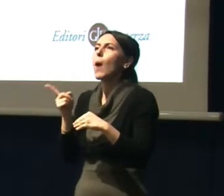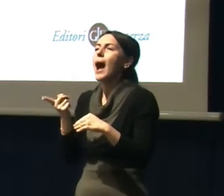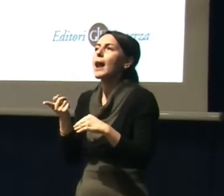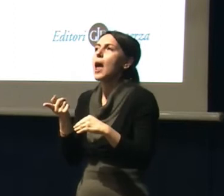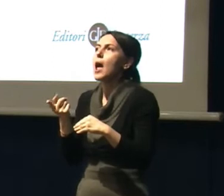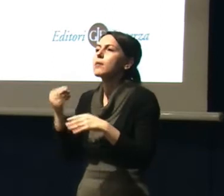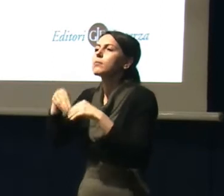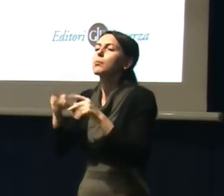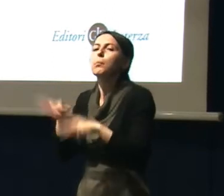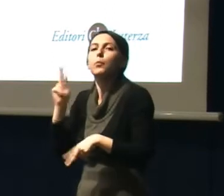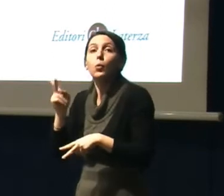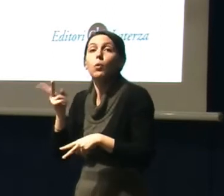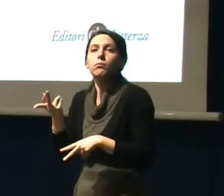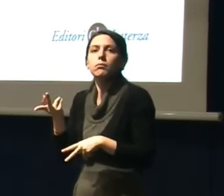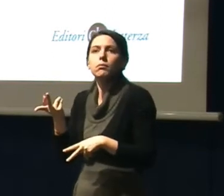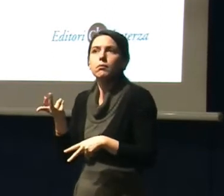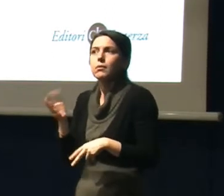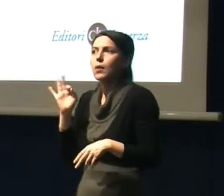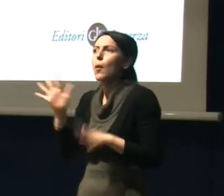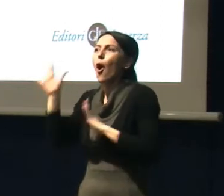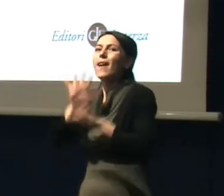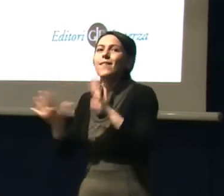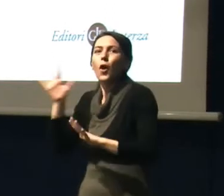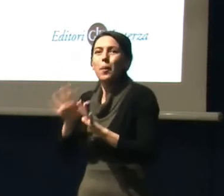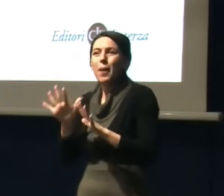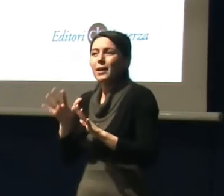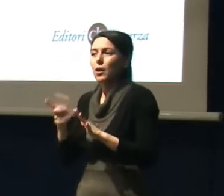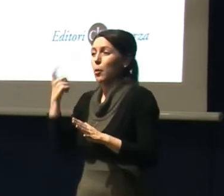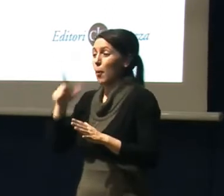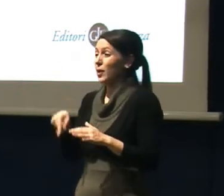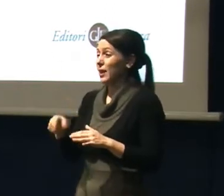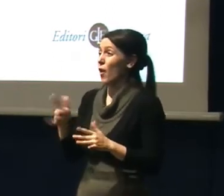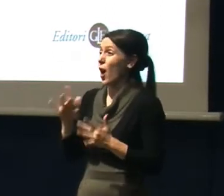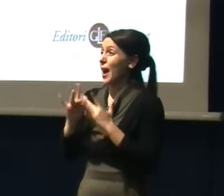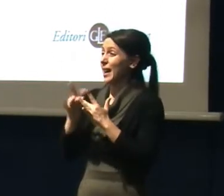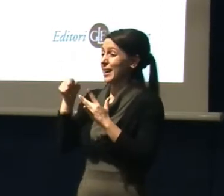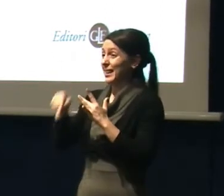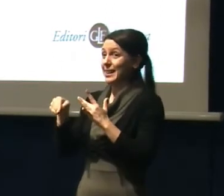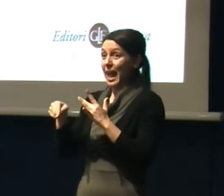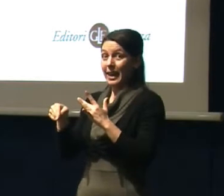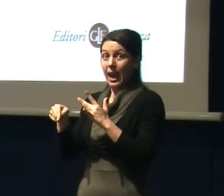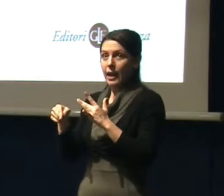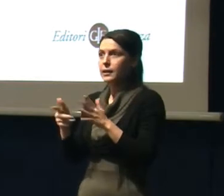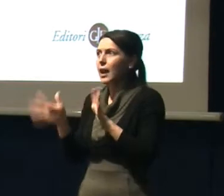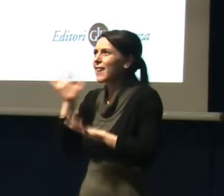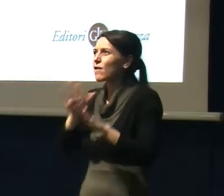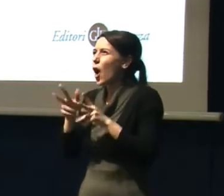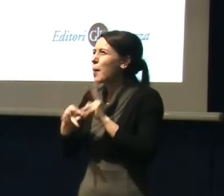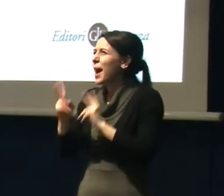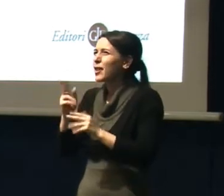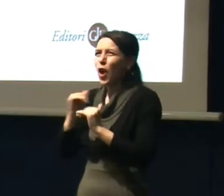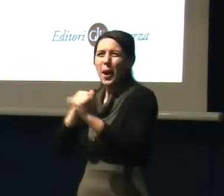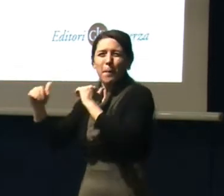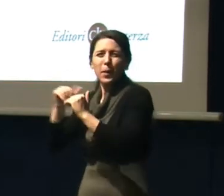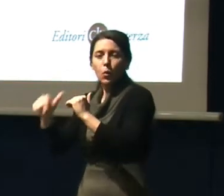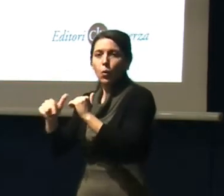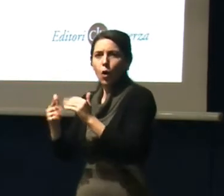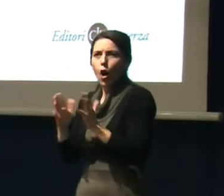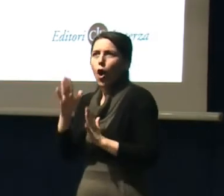l'informazione e il contenuto che viaggia più intensamente sulle reti che minacciano la sopravvivenza